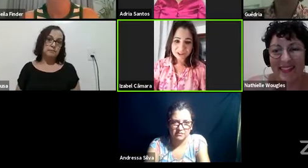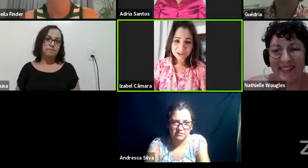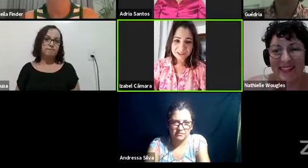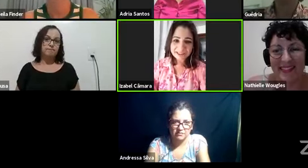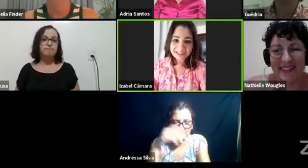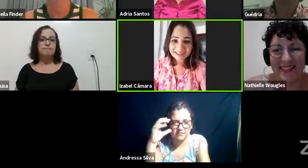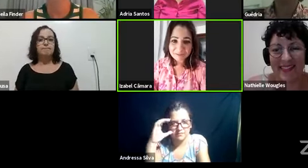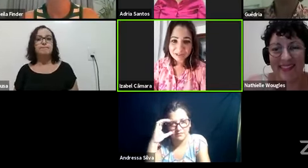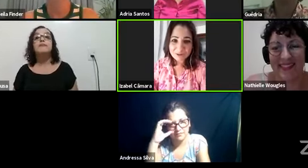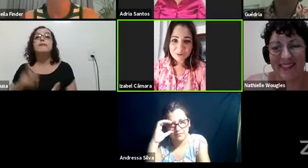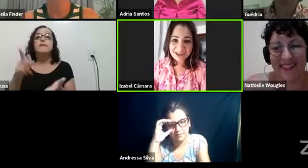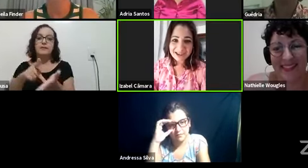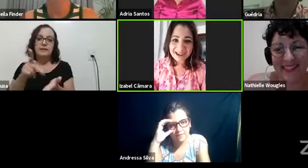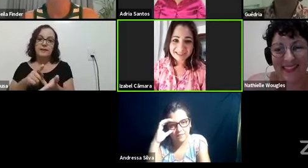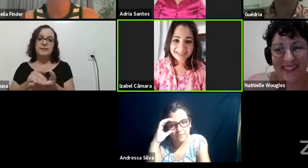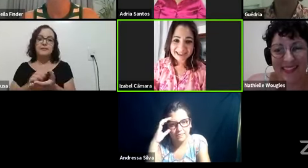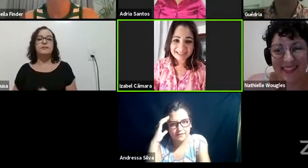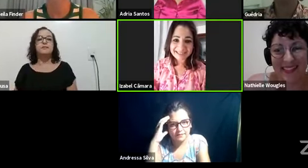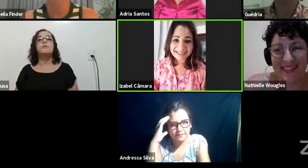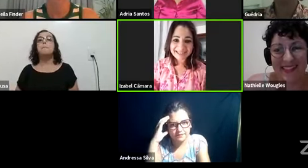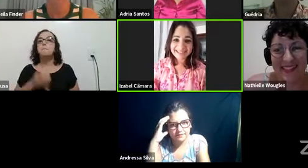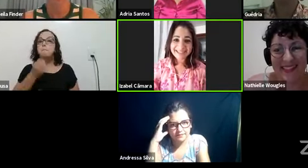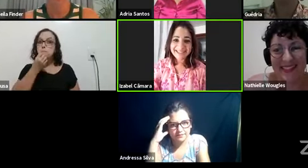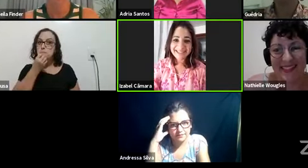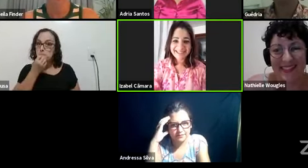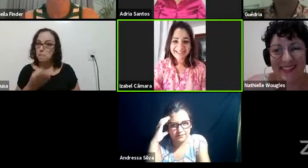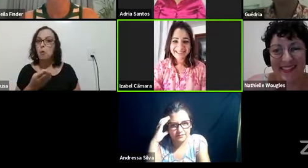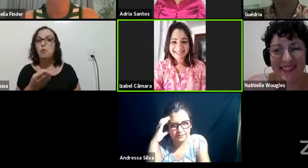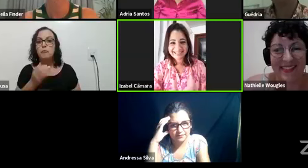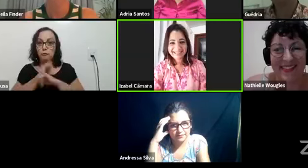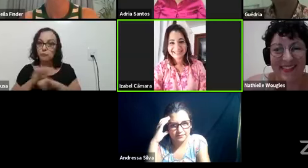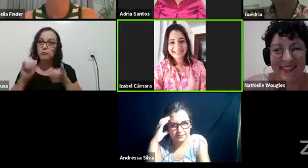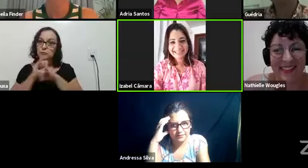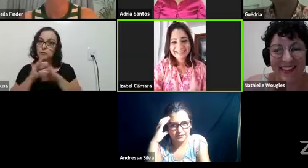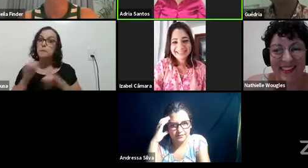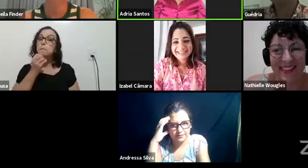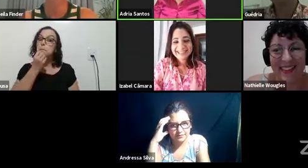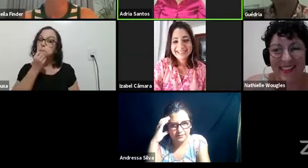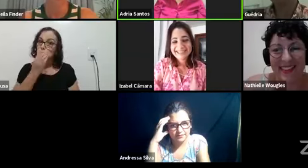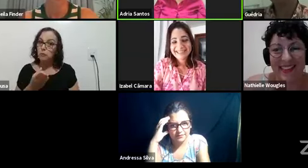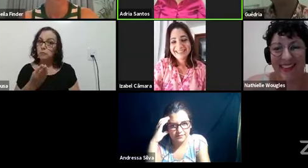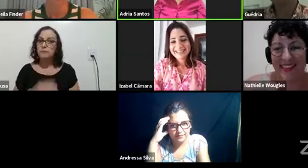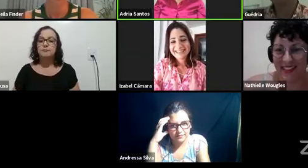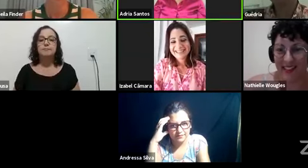Falou e disse. Passou o recado, Adria. Obrigada.